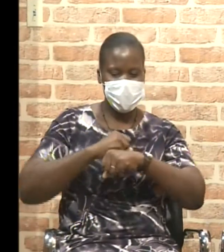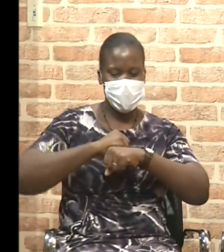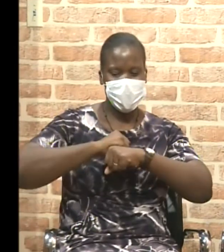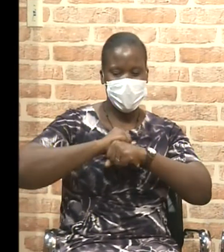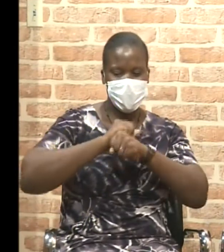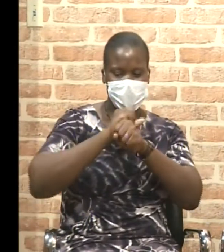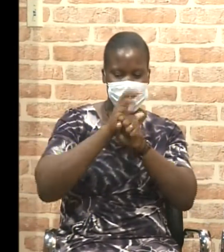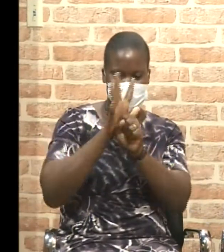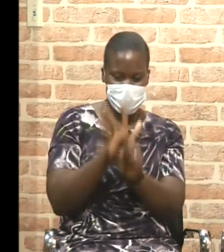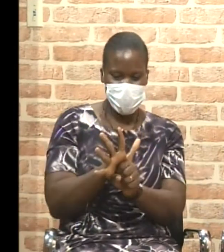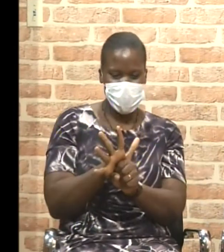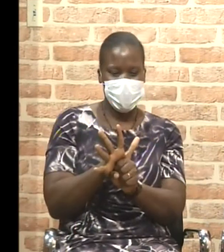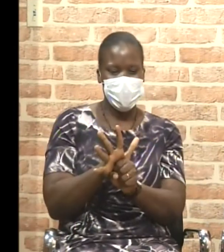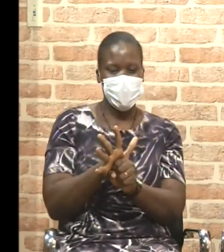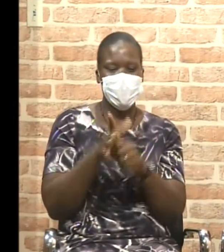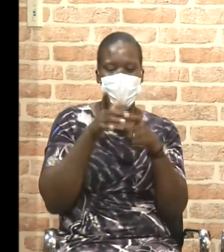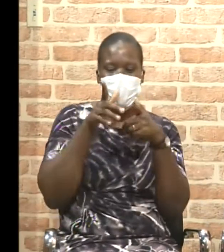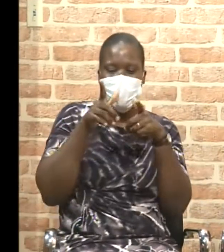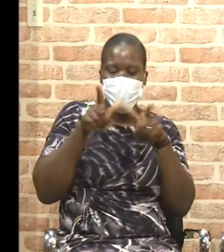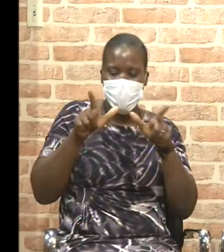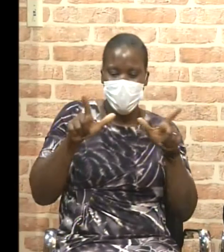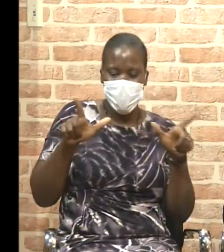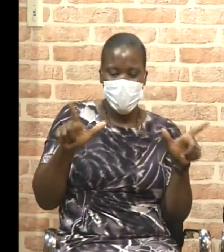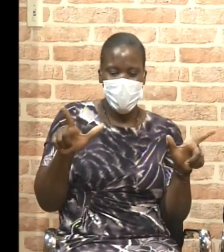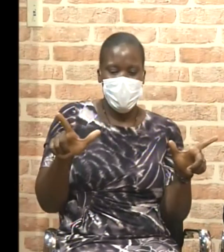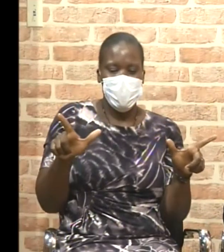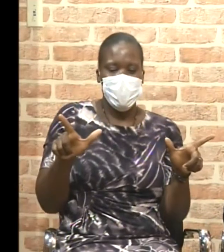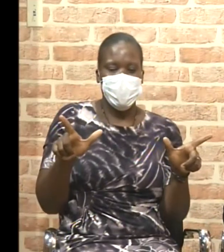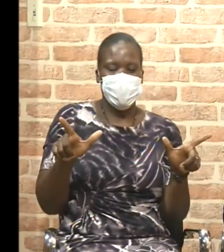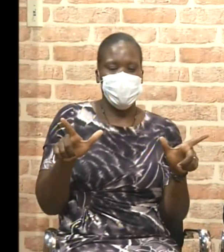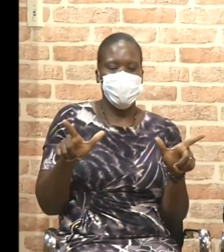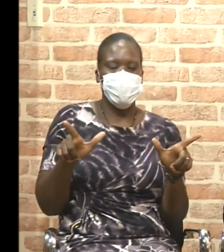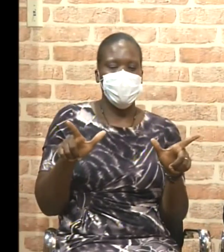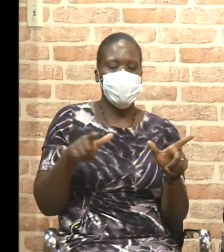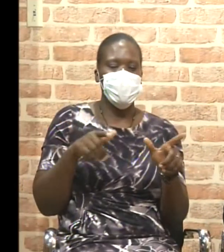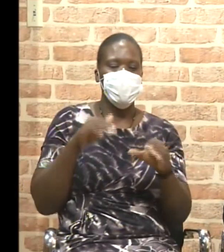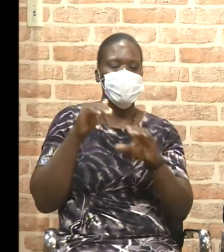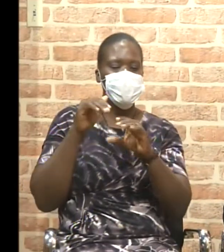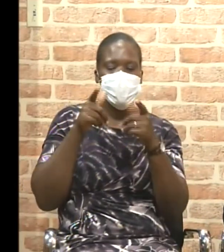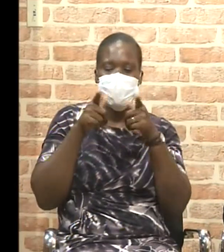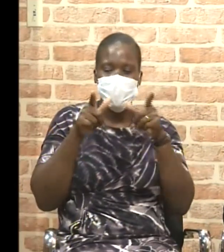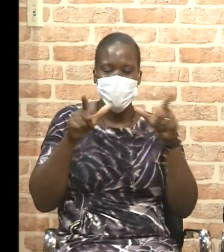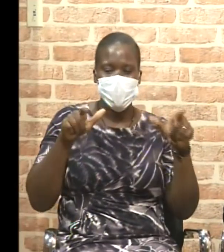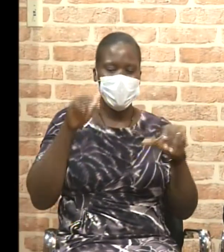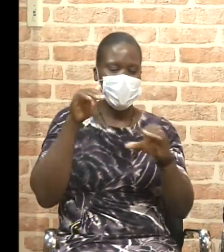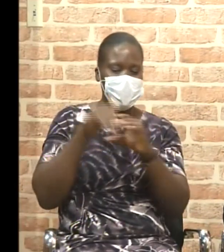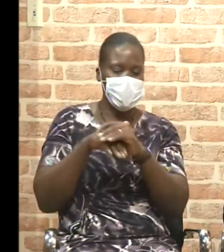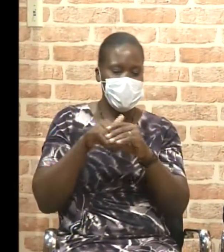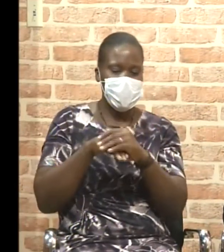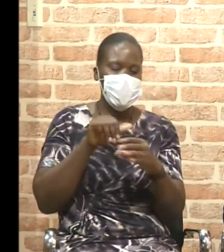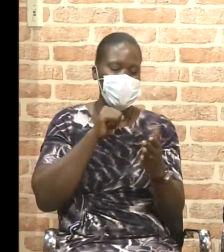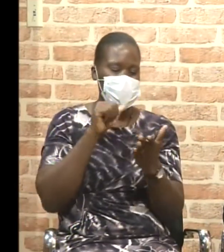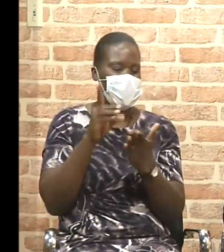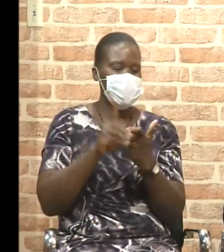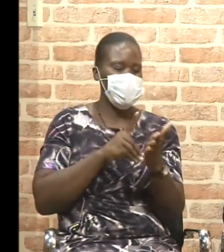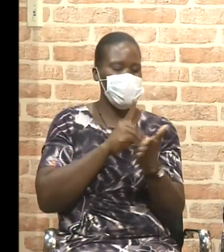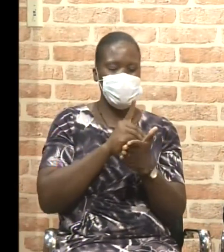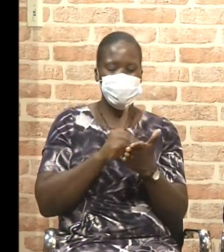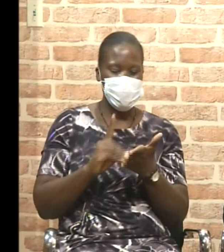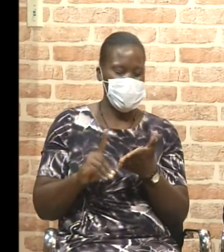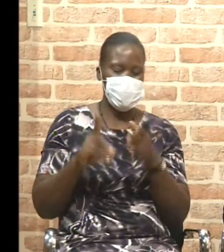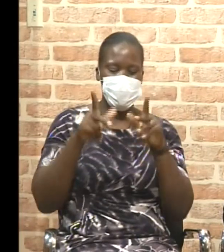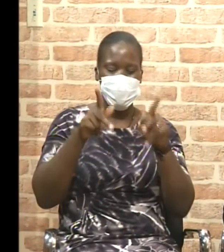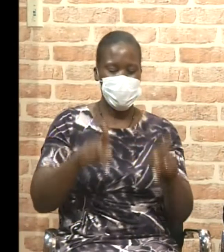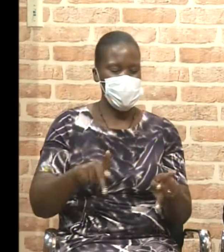pas, dans le langage que vous avez utilisé, c'est un langage qui est inclusif, qui n'est pas discriminé, qui n'est pas porté atteinte à quelqu'un